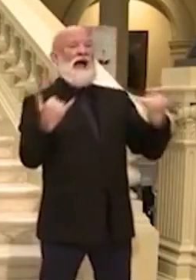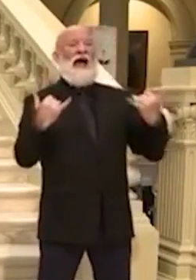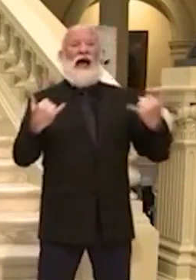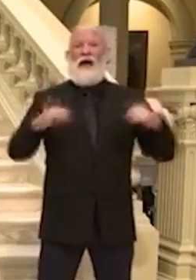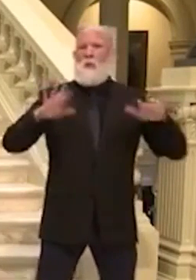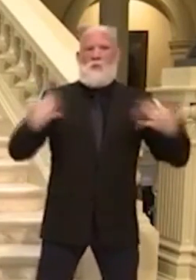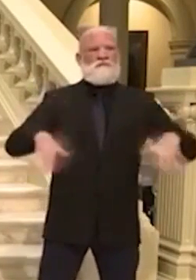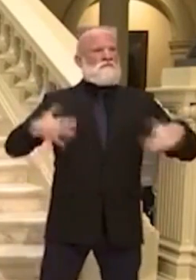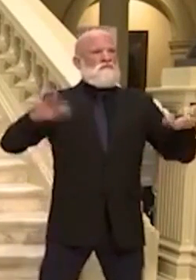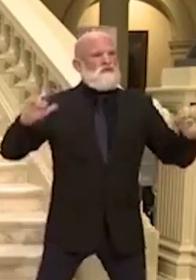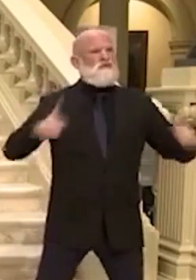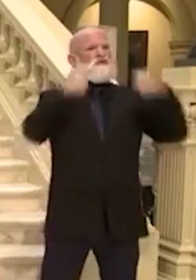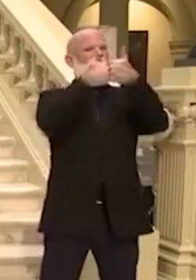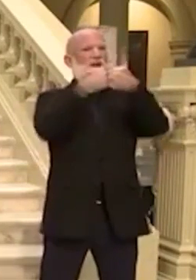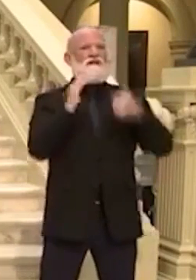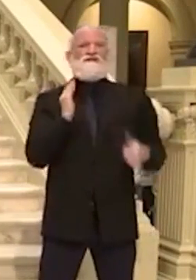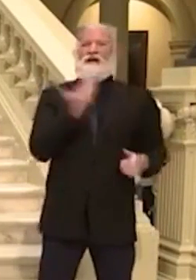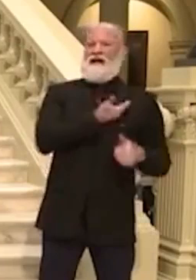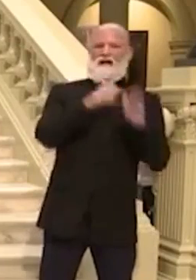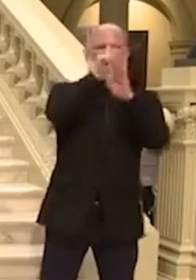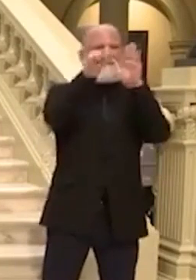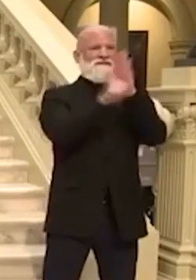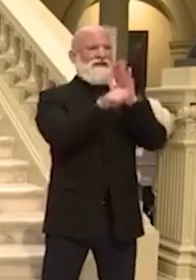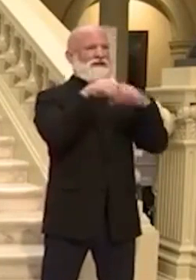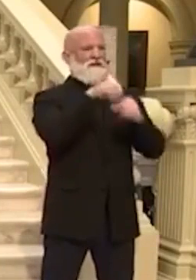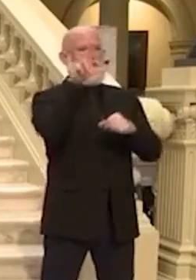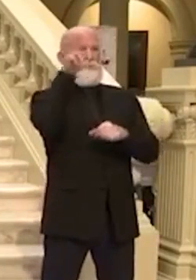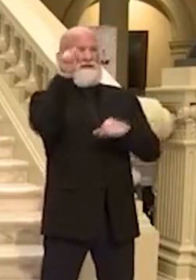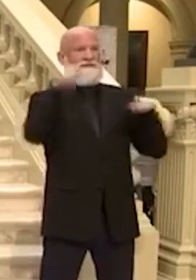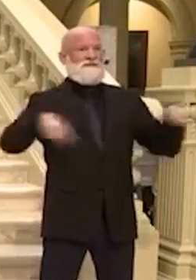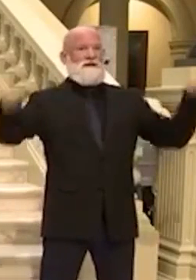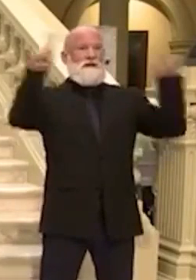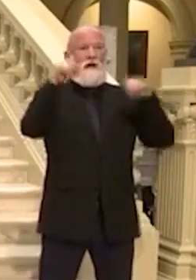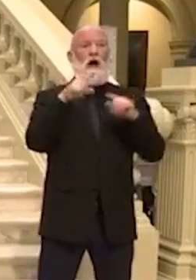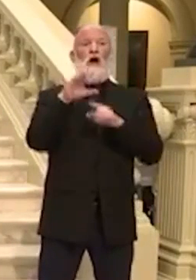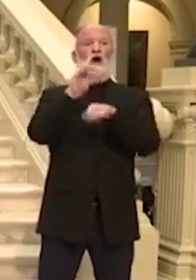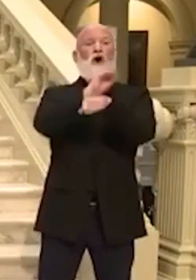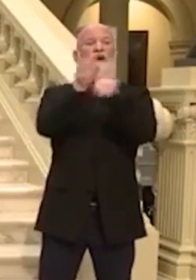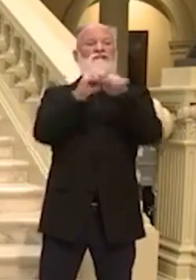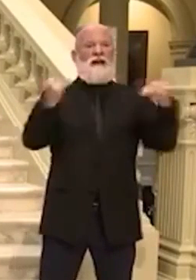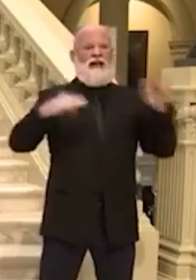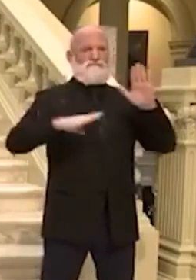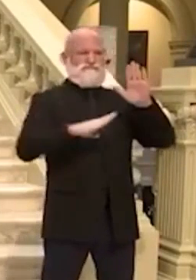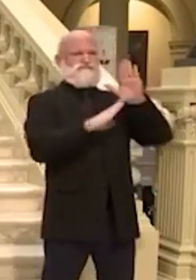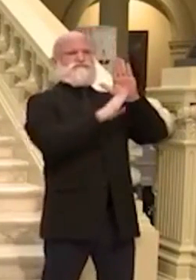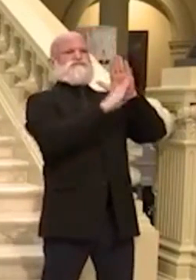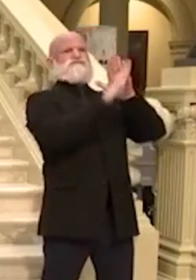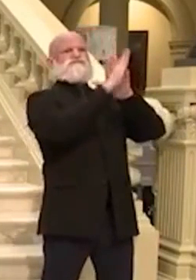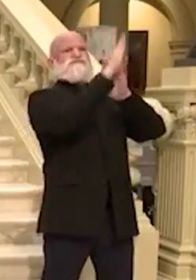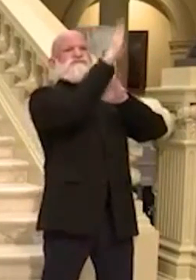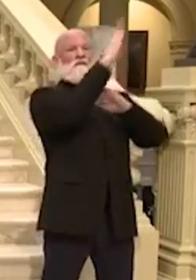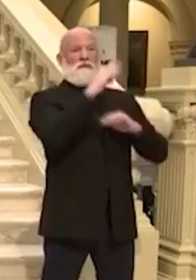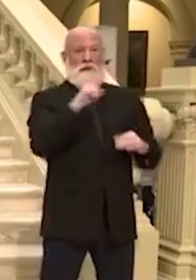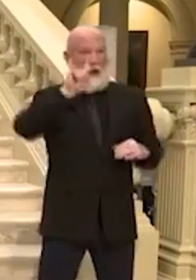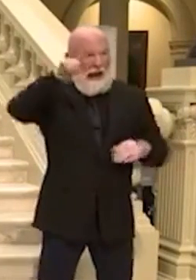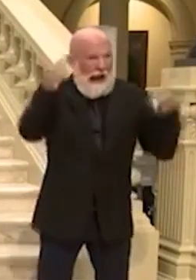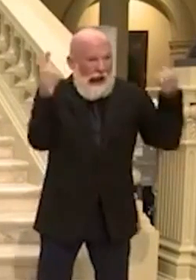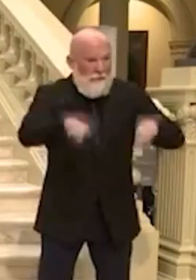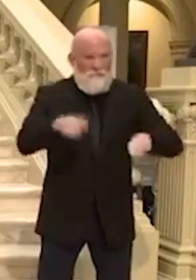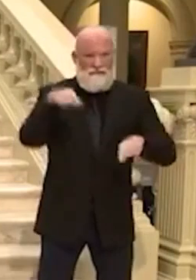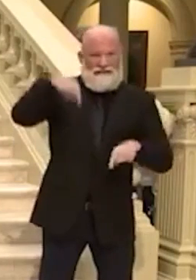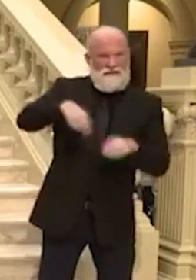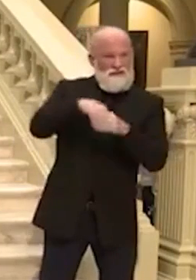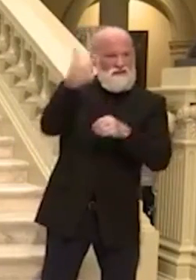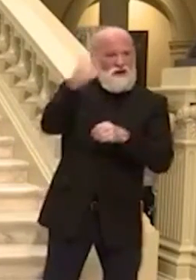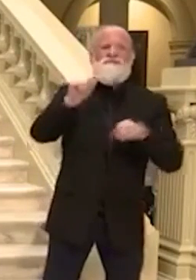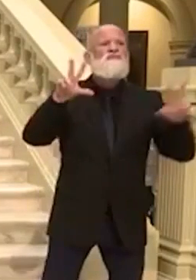y quedarse en casa si se tiene problemas de salud. Kemp también defendió su decisión de ir a la corte para obligar a la alcaldesa de Atlanta